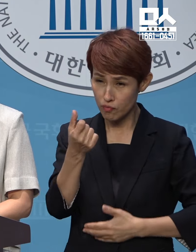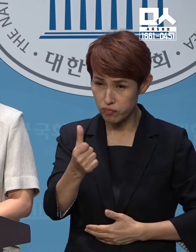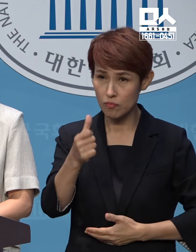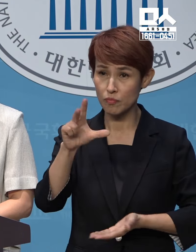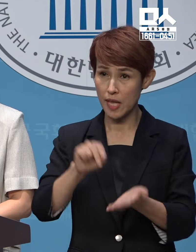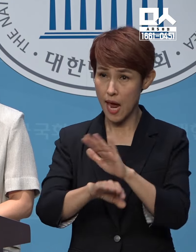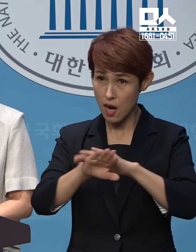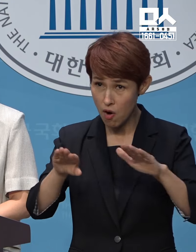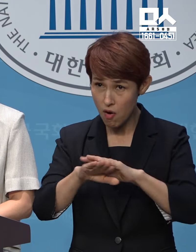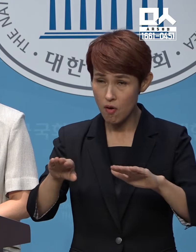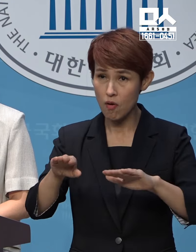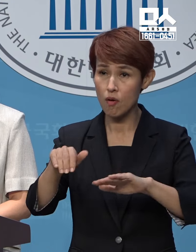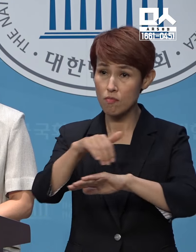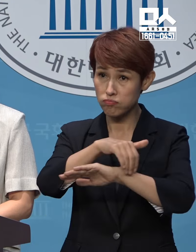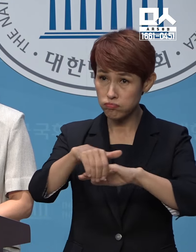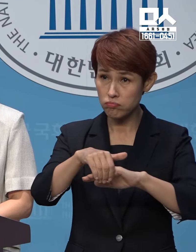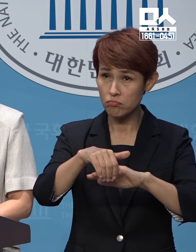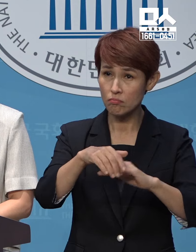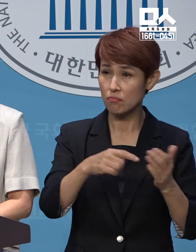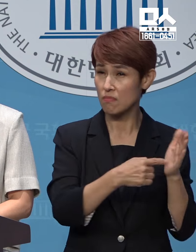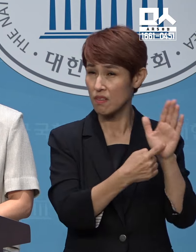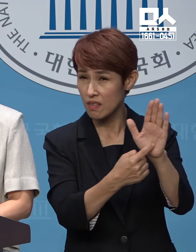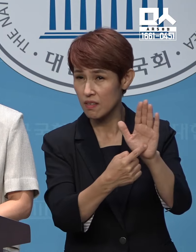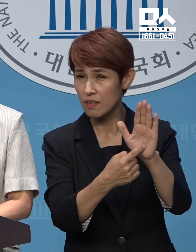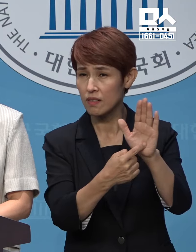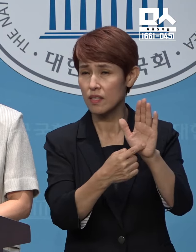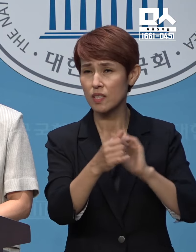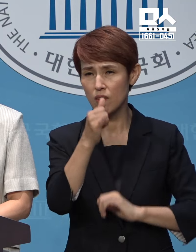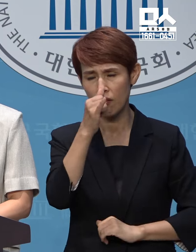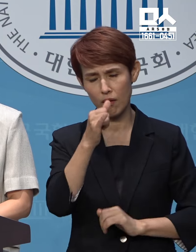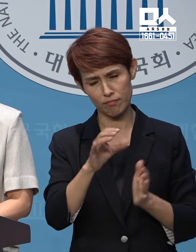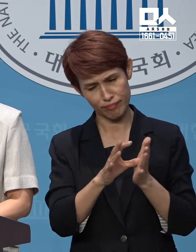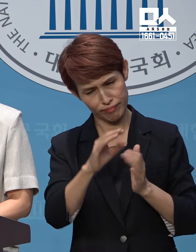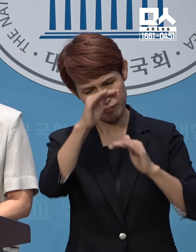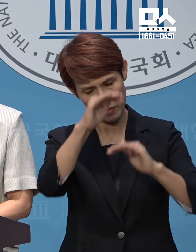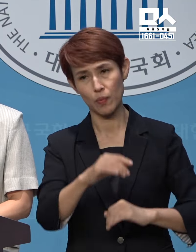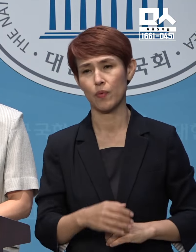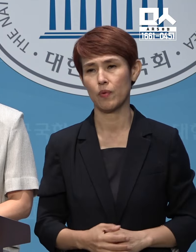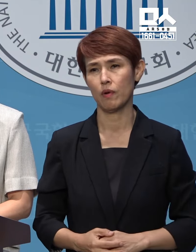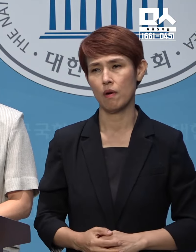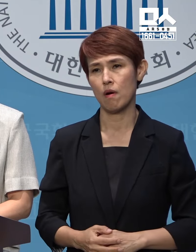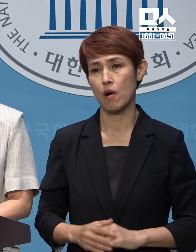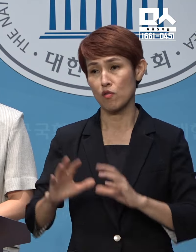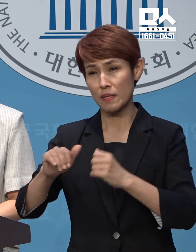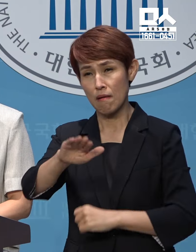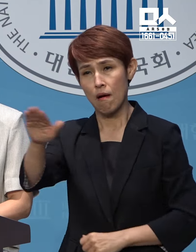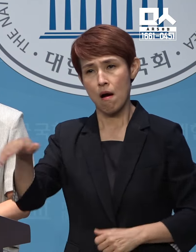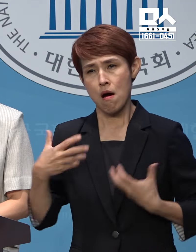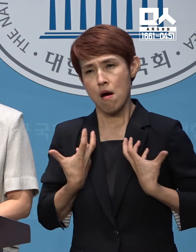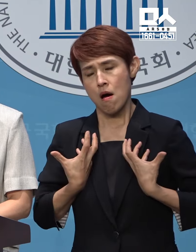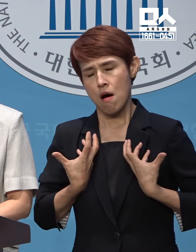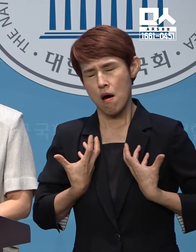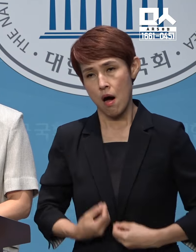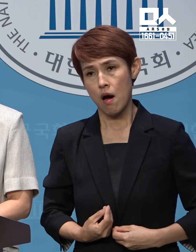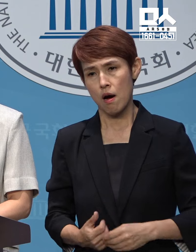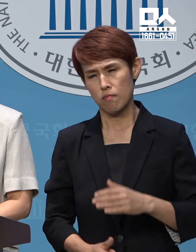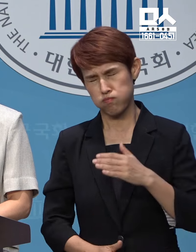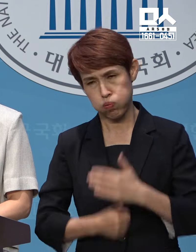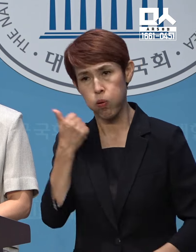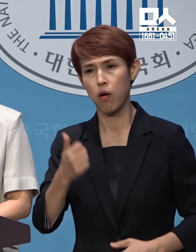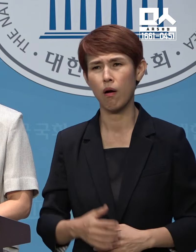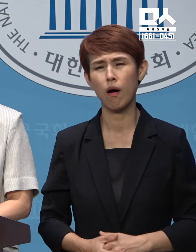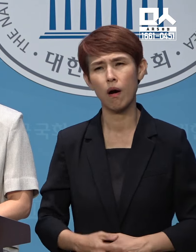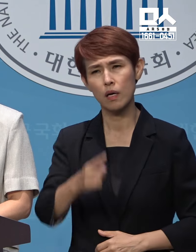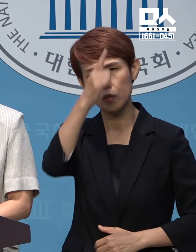종합대책으로 국민들께선 아마도 비슷한 심정이었을 겁니다. 실망과 분노를 넘어 이 정부는 정말